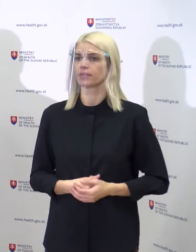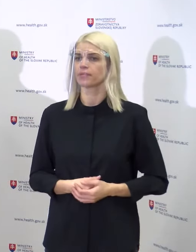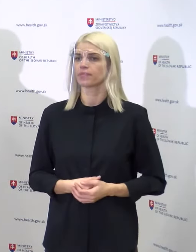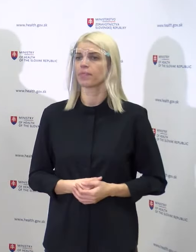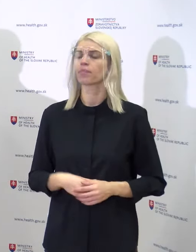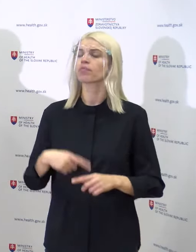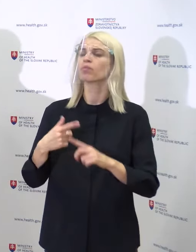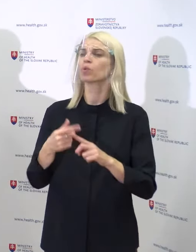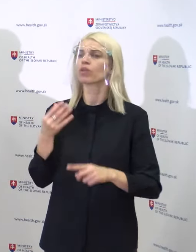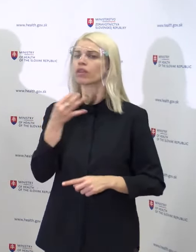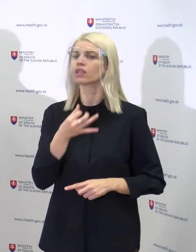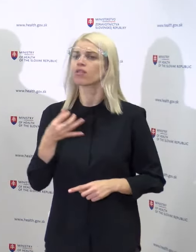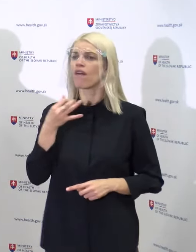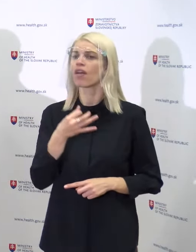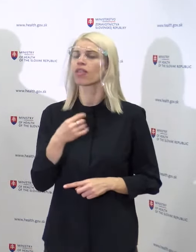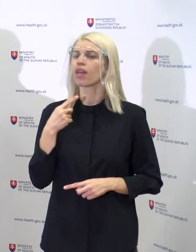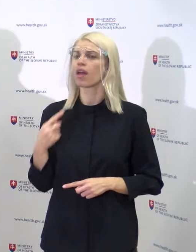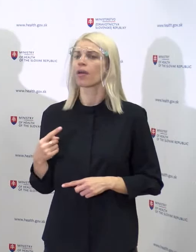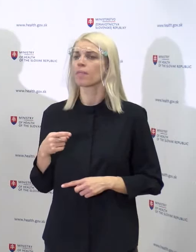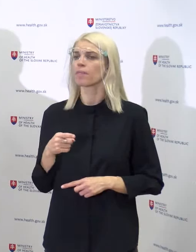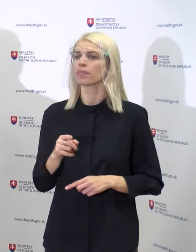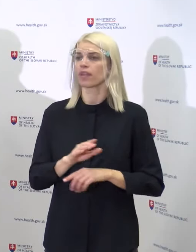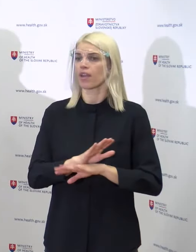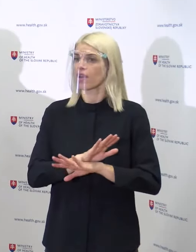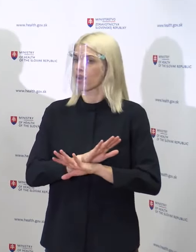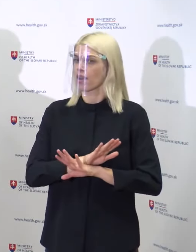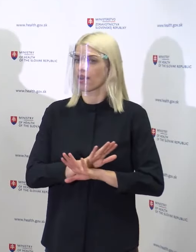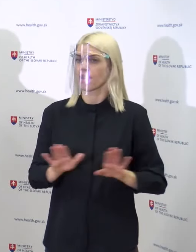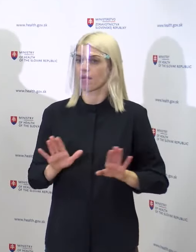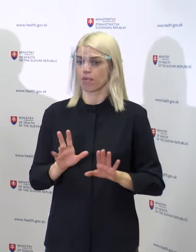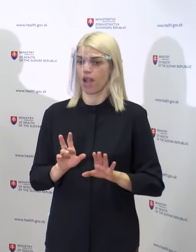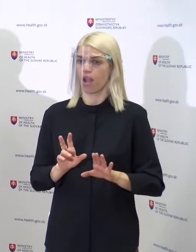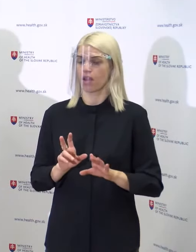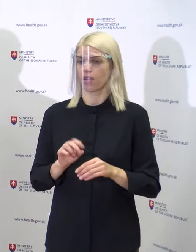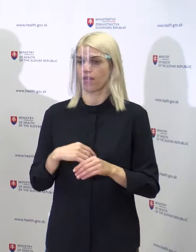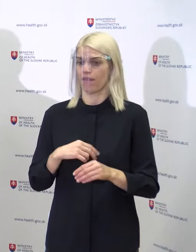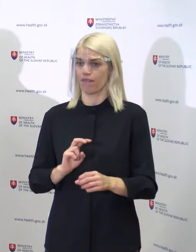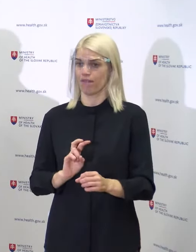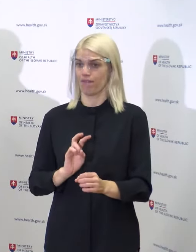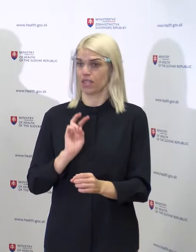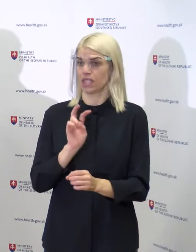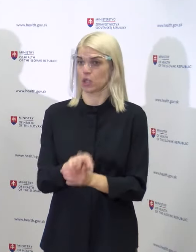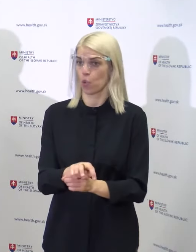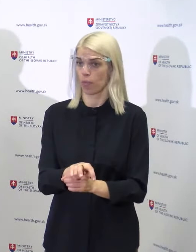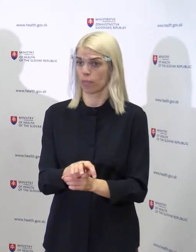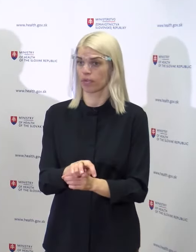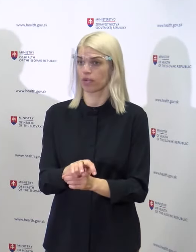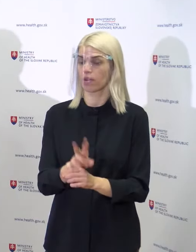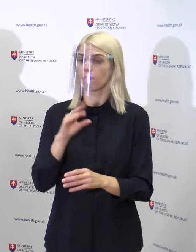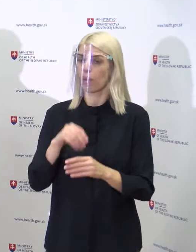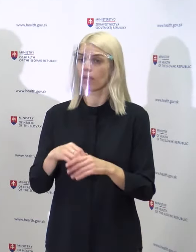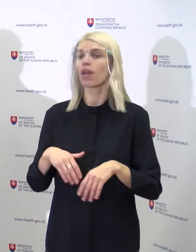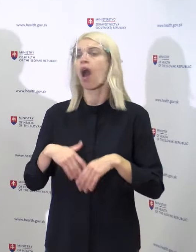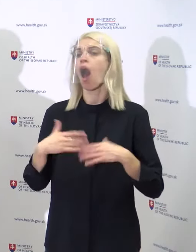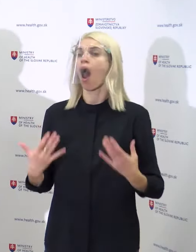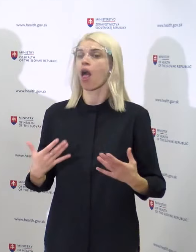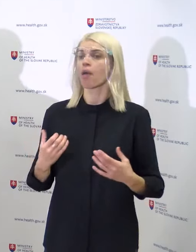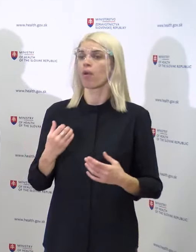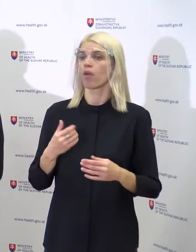týka toho testovania, to má byť iba pred nástupom na pobyt, alebo pokiaľ bude trvať dlhšie ako 3 dní, čo sa týka PCR testu,